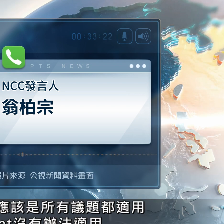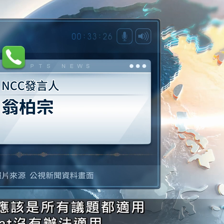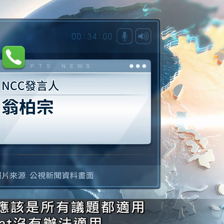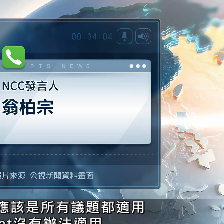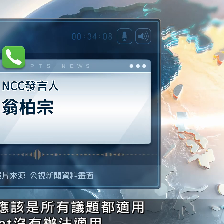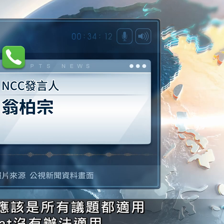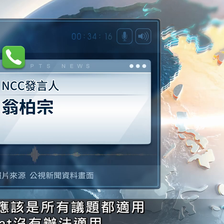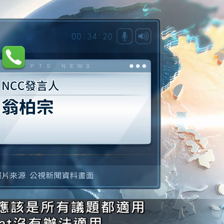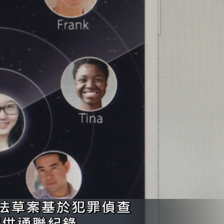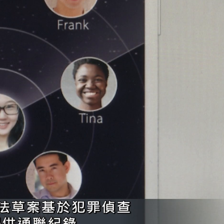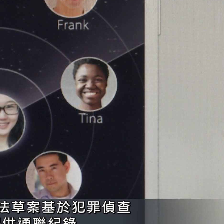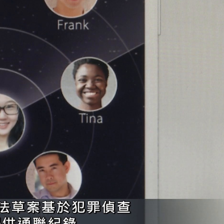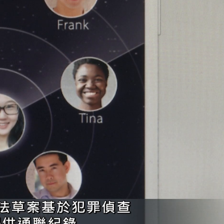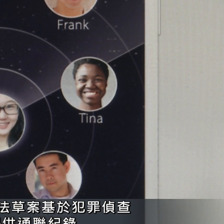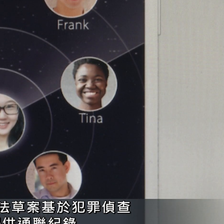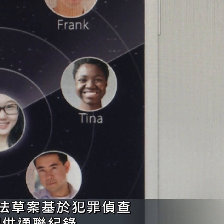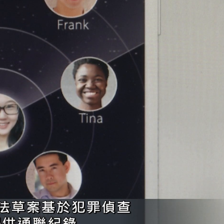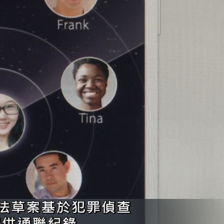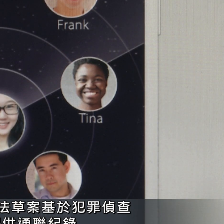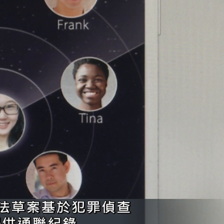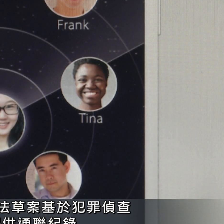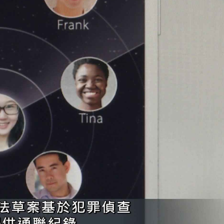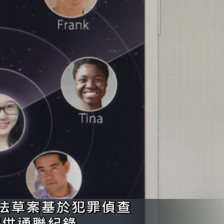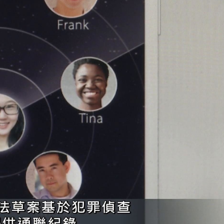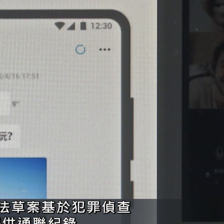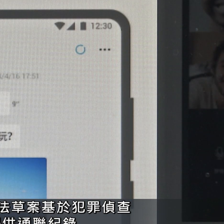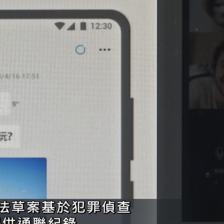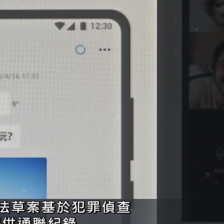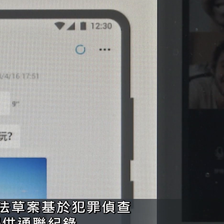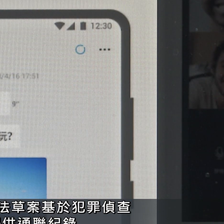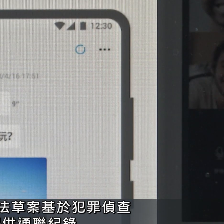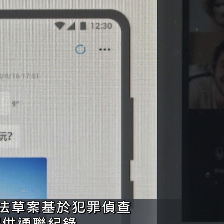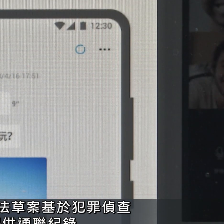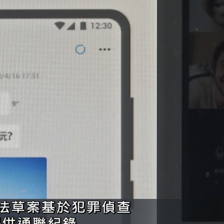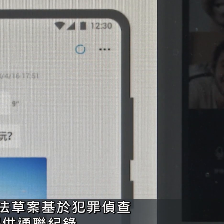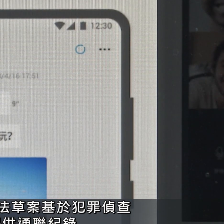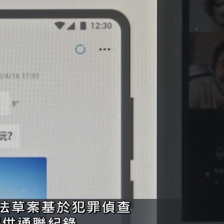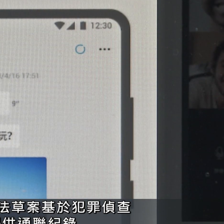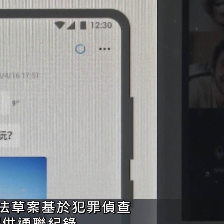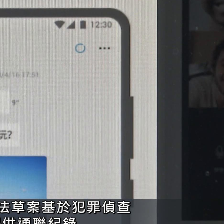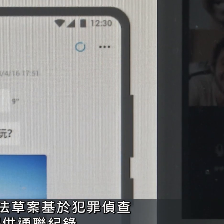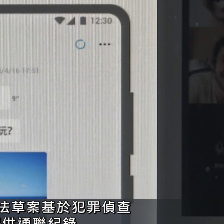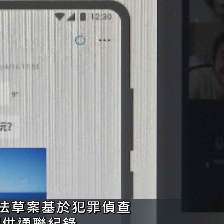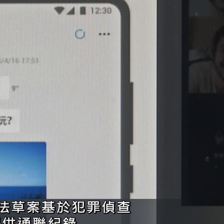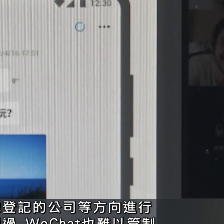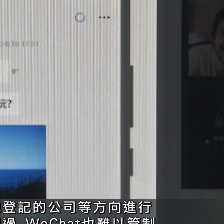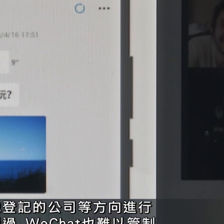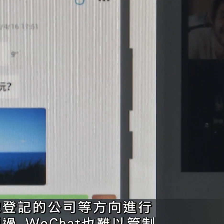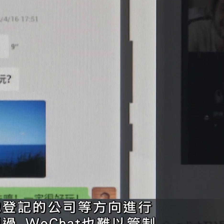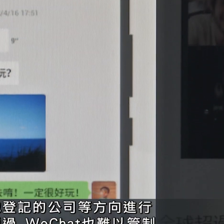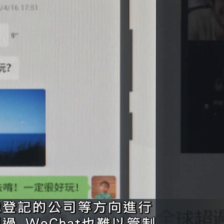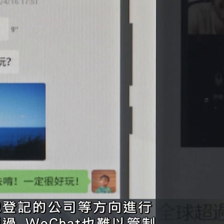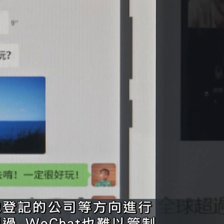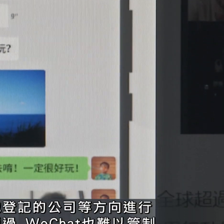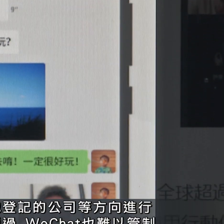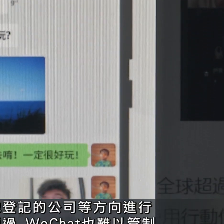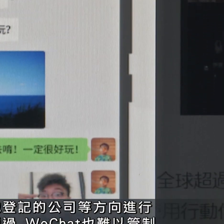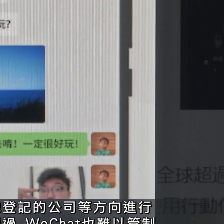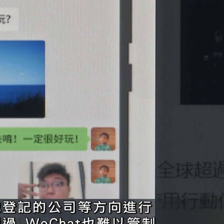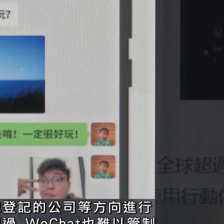办法适用。 NCC 强调，数通法草案基于犯罪侦查，可以要求业者提供通联记录。不过，目前朝落地登记的公司